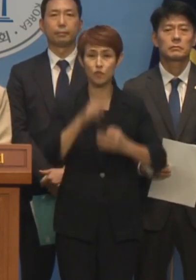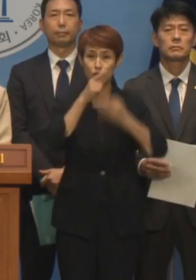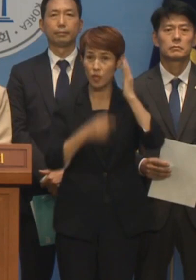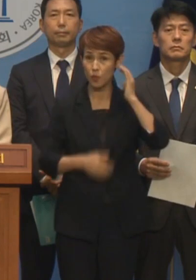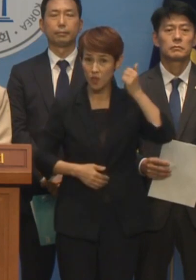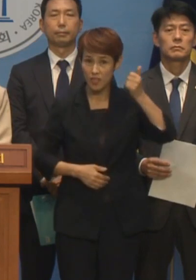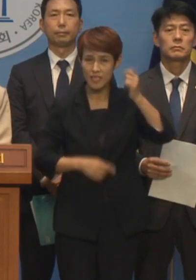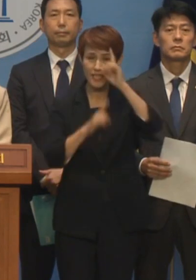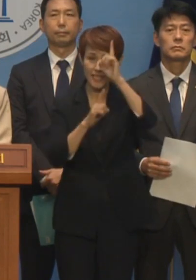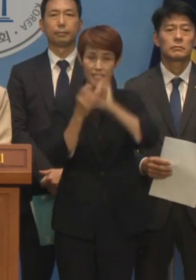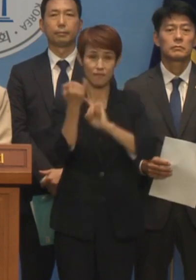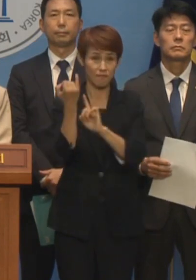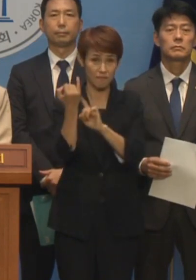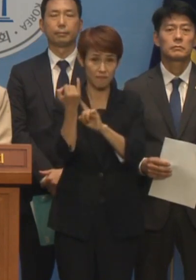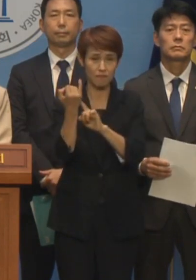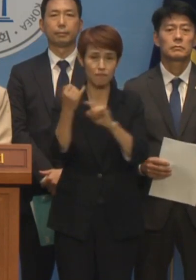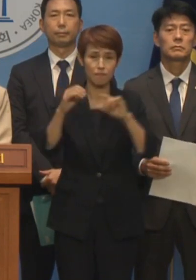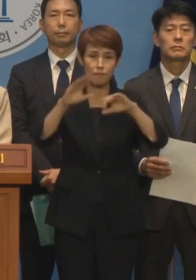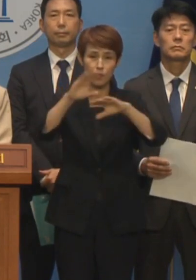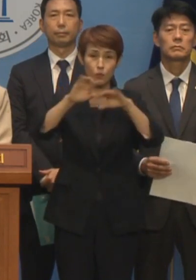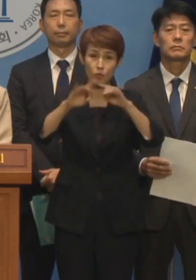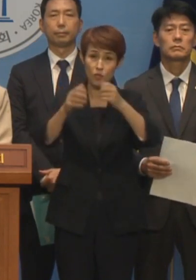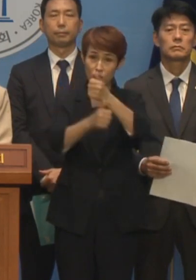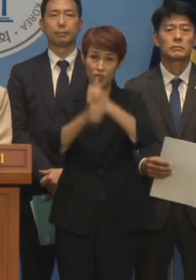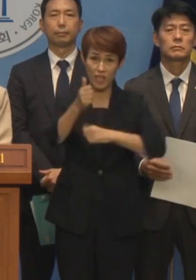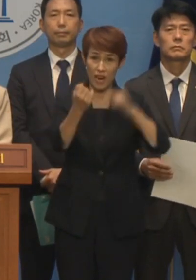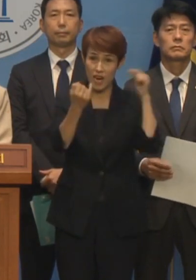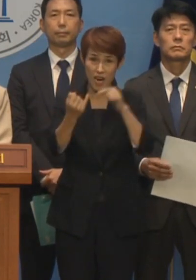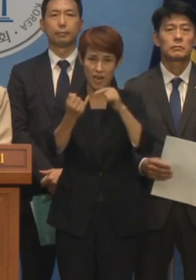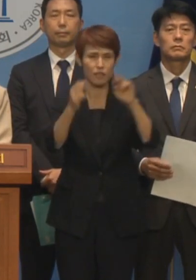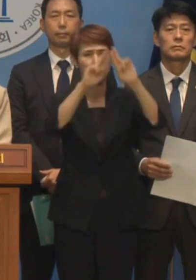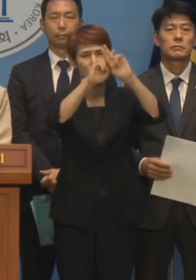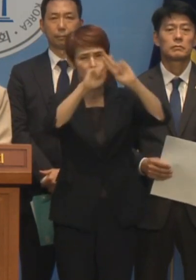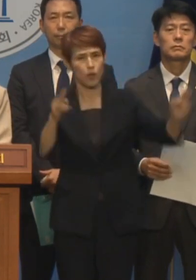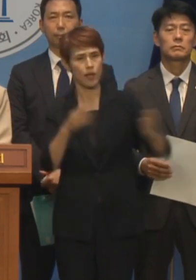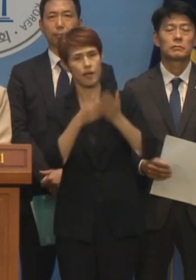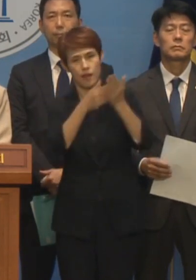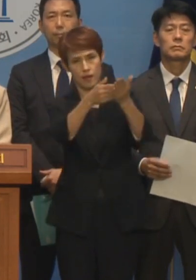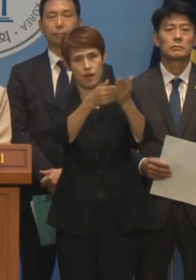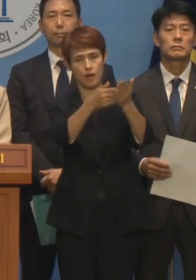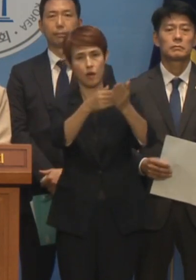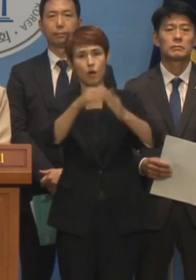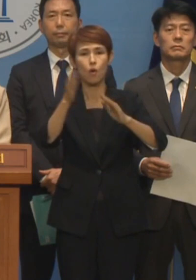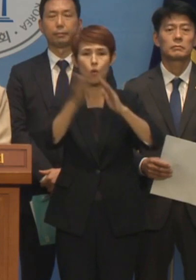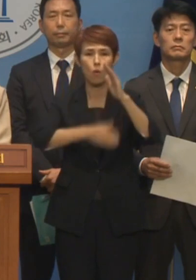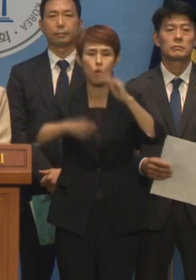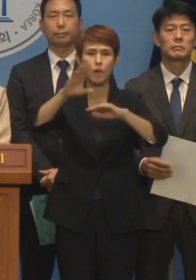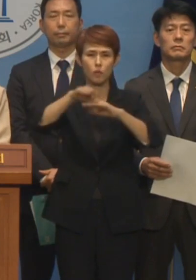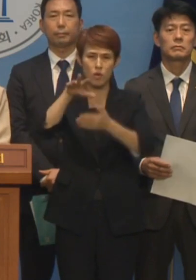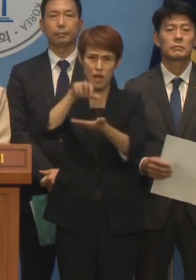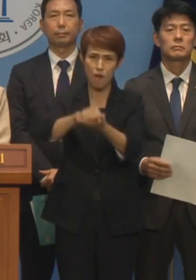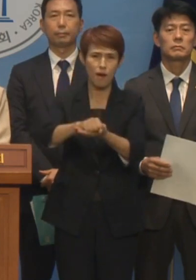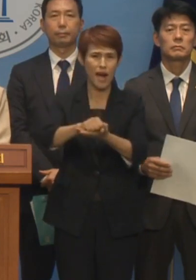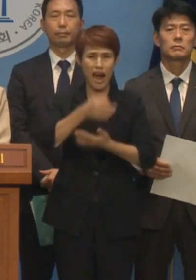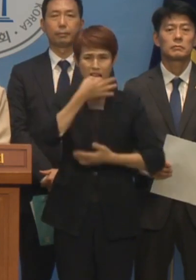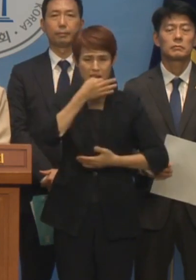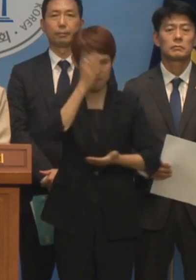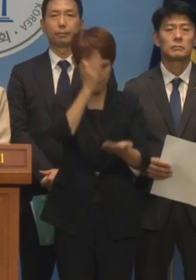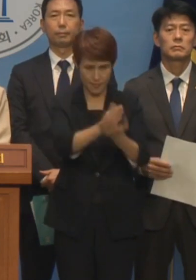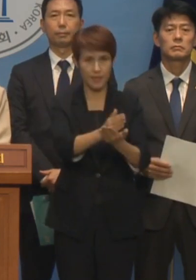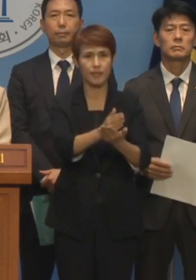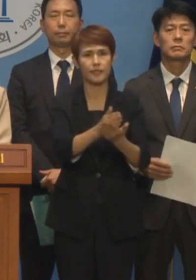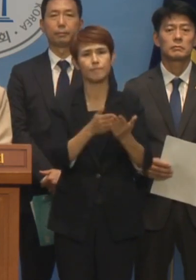대통령은 이진숙 방송통신위원장에 대한 지명을 즉시 철회하고 공영방송 장악의 야욕을 멈출